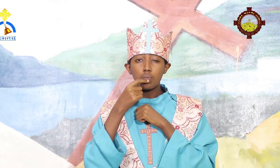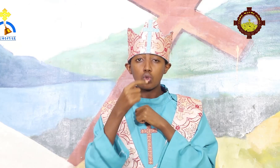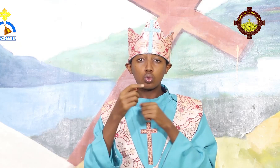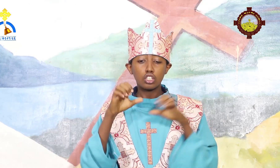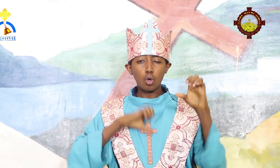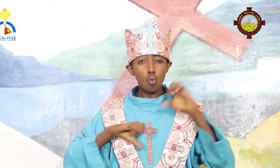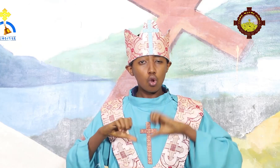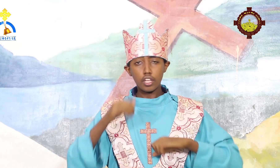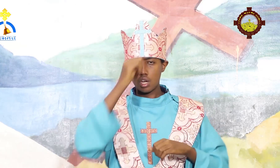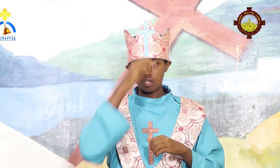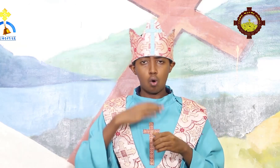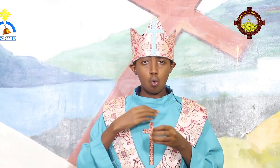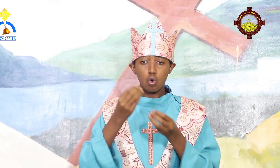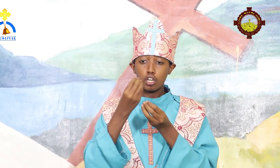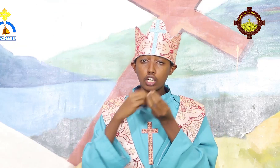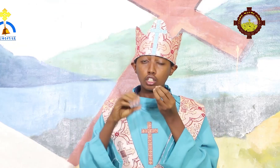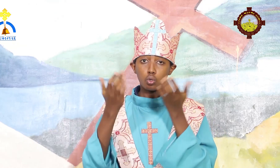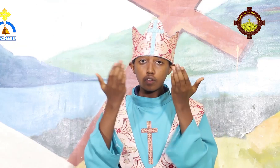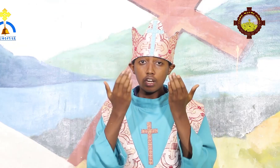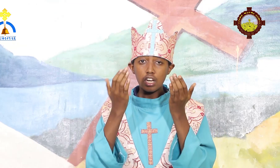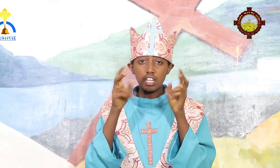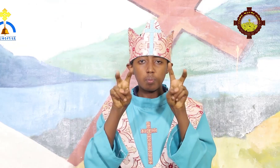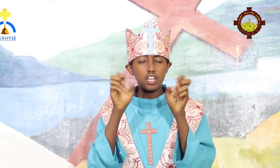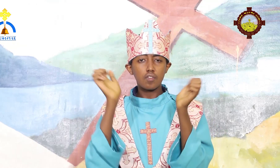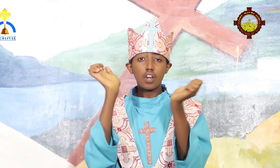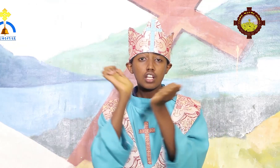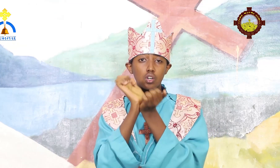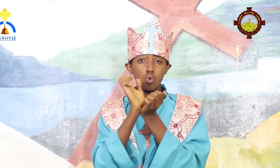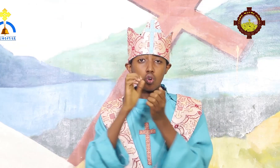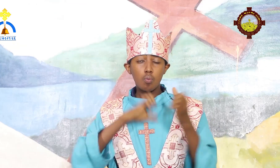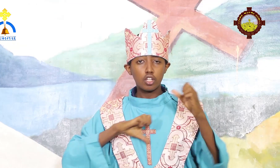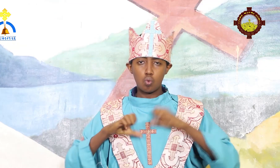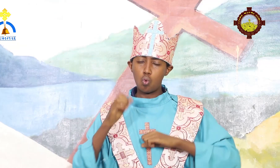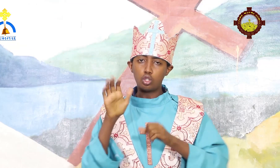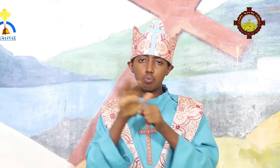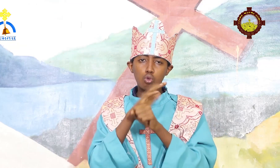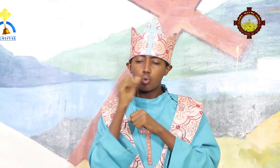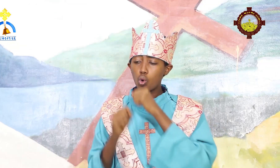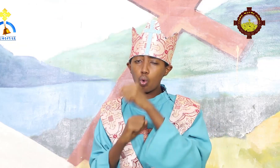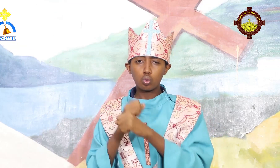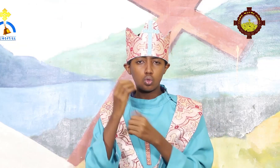የሚሉት ተንኮለኛ ሰው ሊሸጠው ሲፈልግ በግፍ ሊያስረው በተንኮል ተሞልቶ ሮጦ